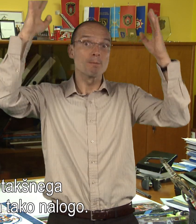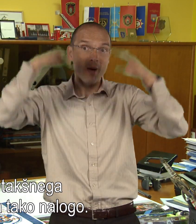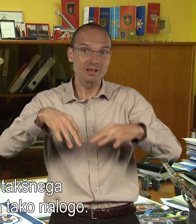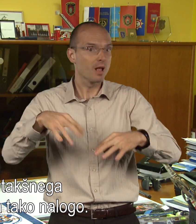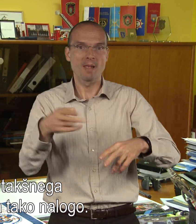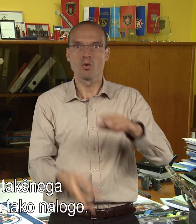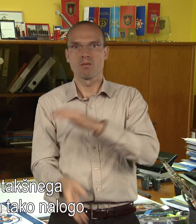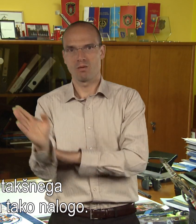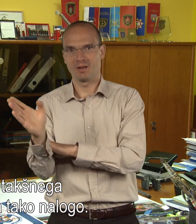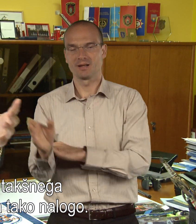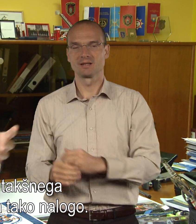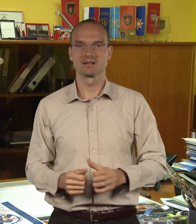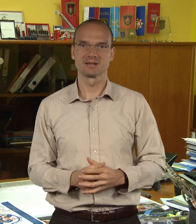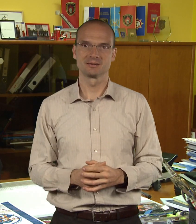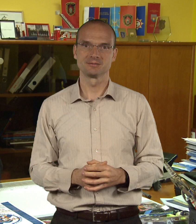tako nalogo.